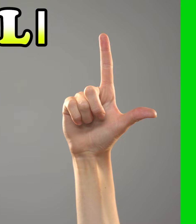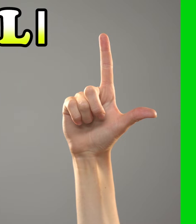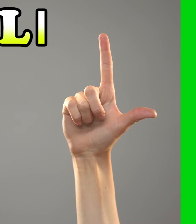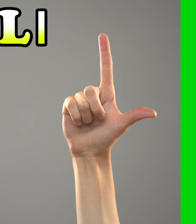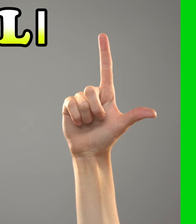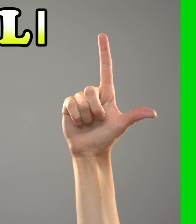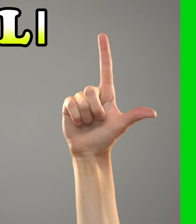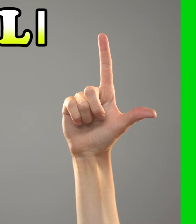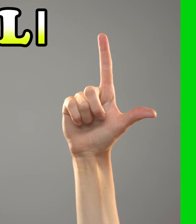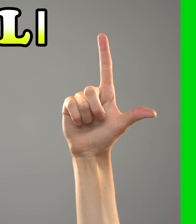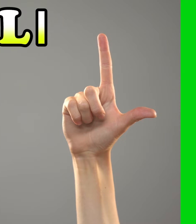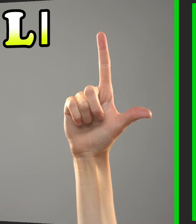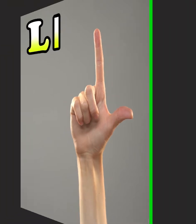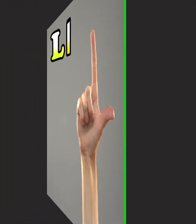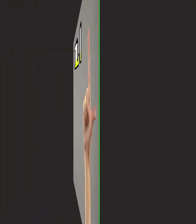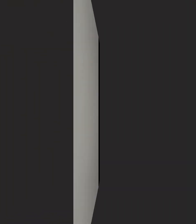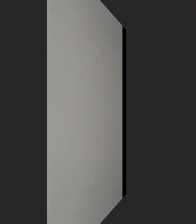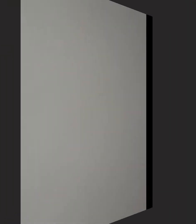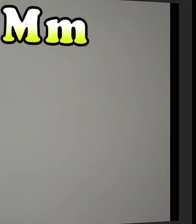狮子